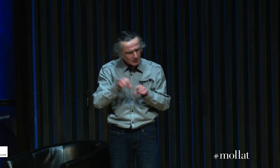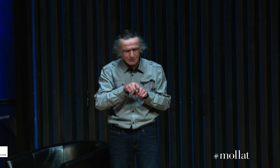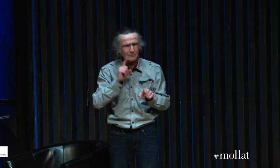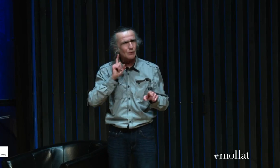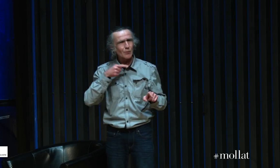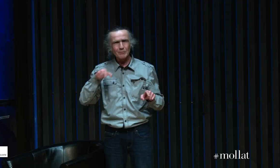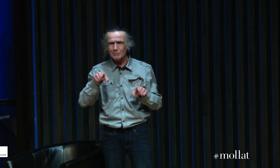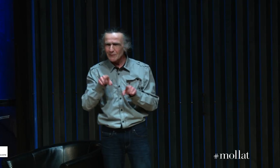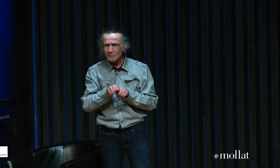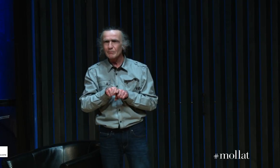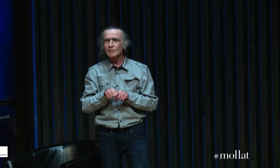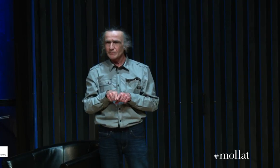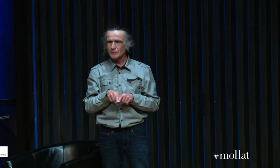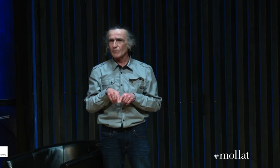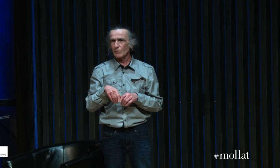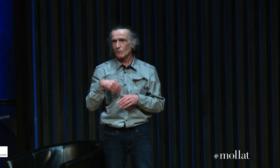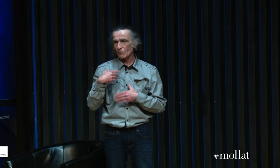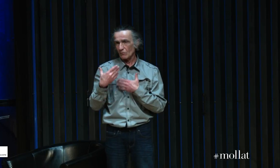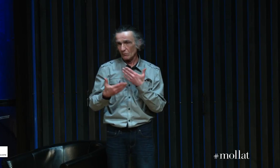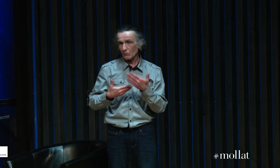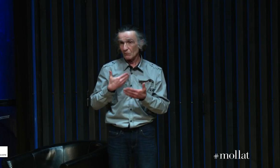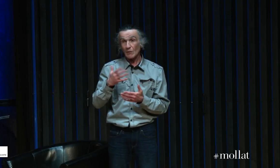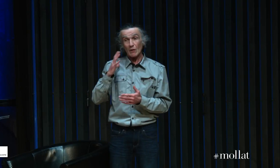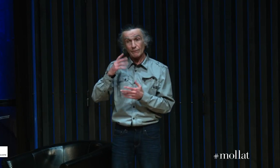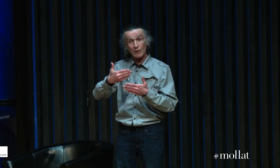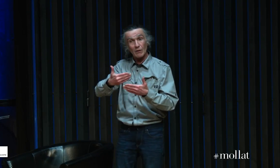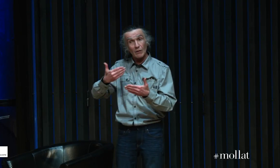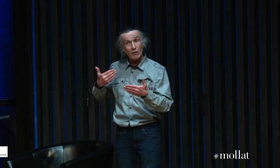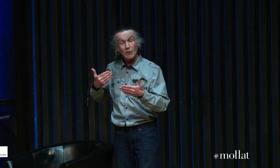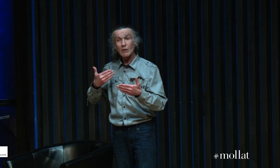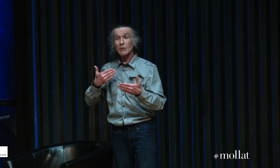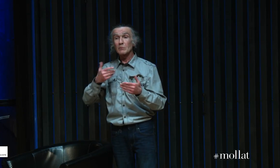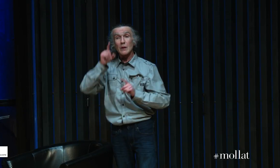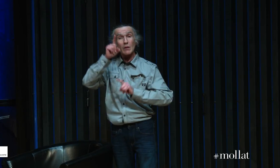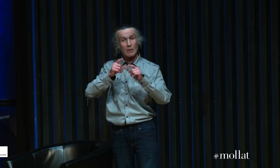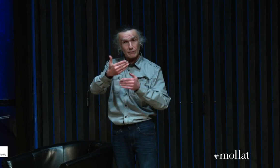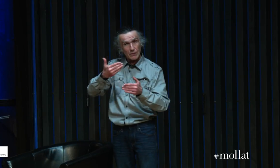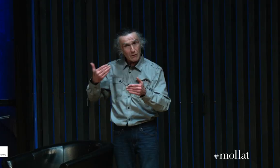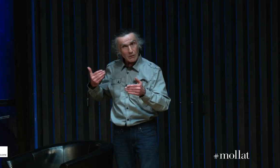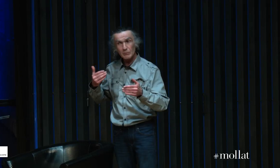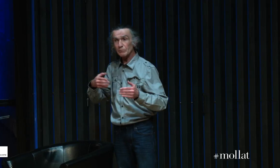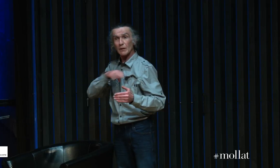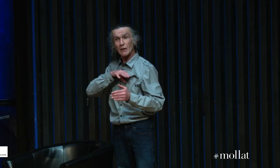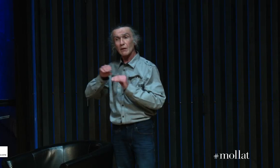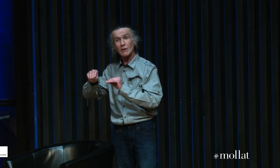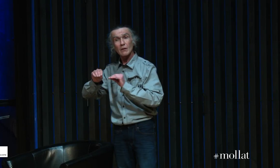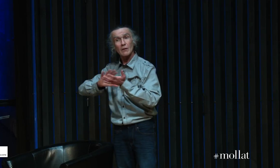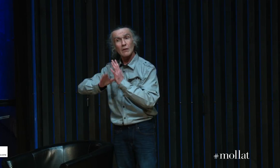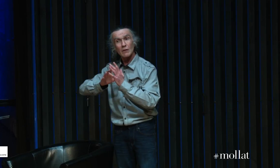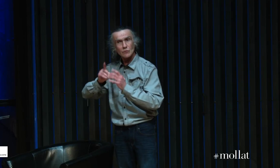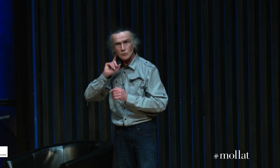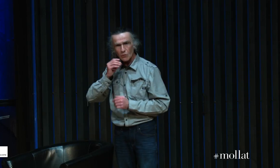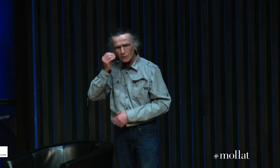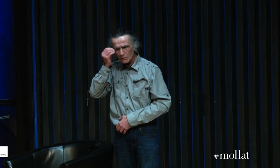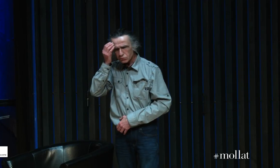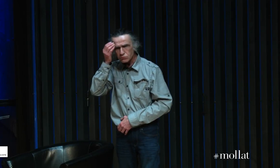oppression terrible, d'une violence phénoménale pour les sourds en langue des signes. Et c'est vrai qu'avant le congrès